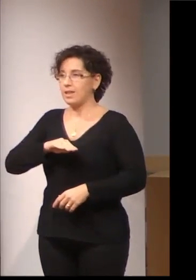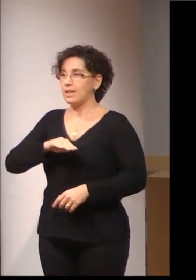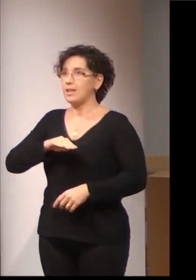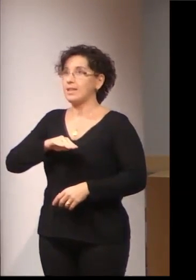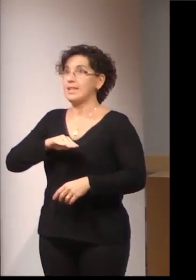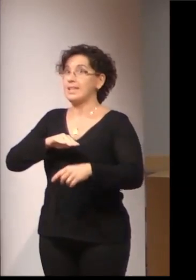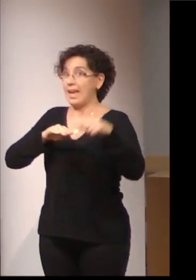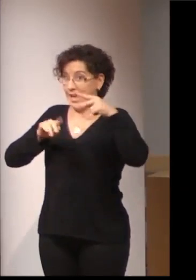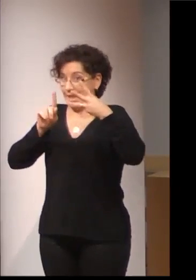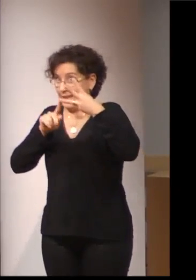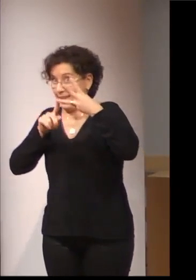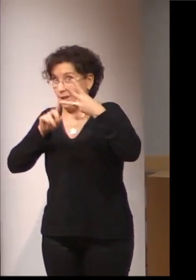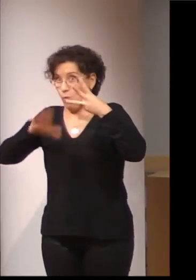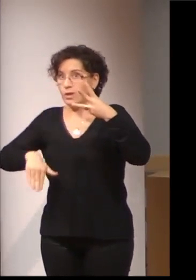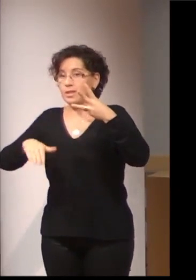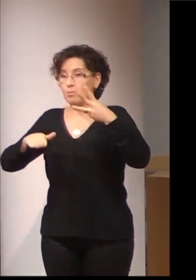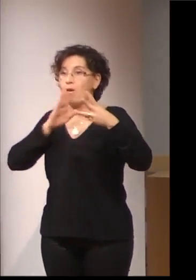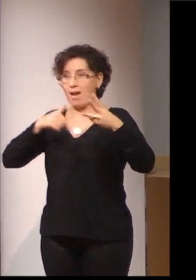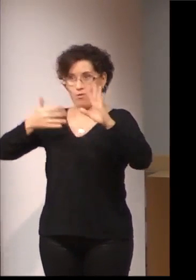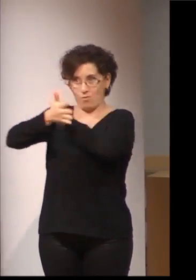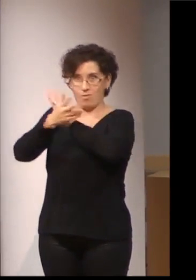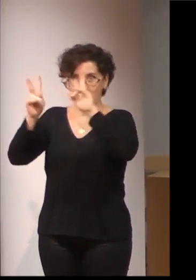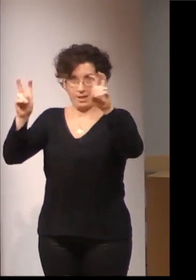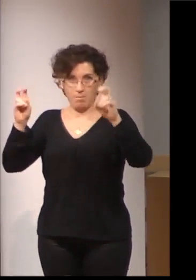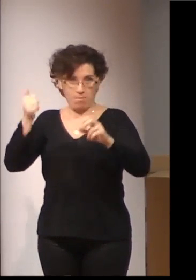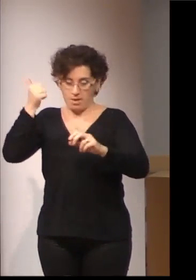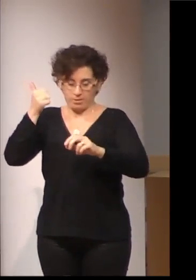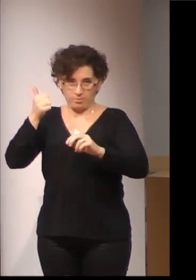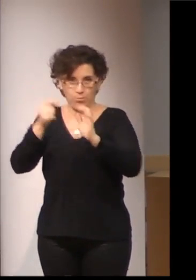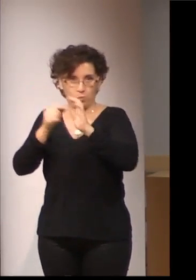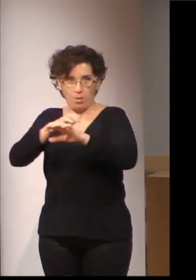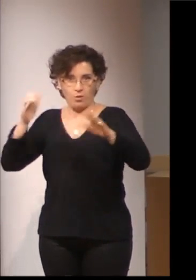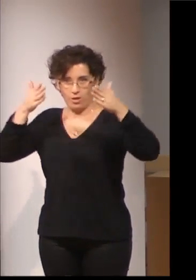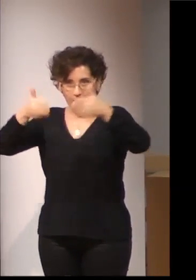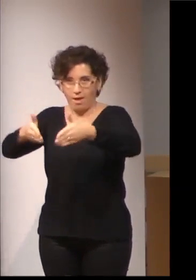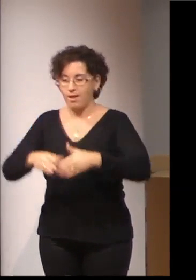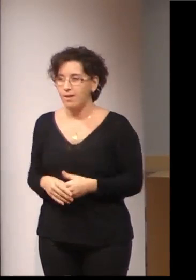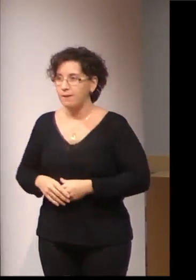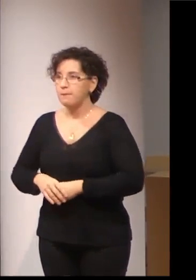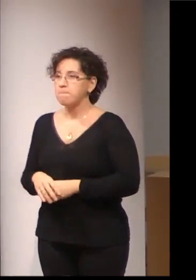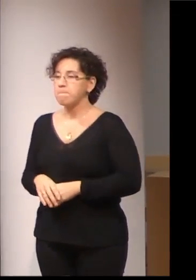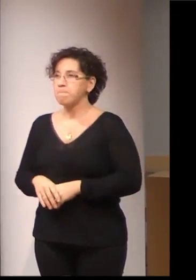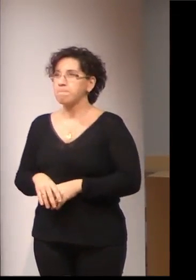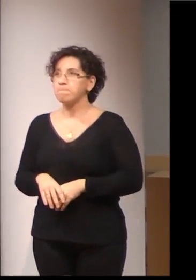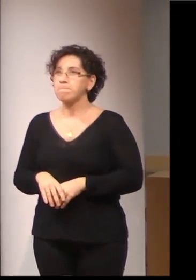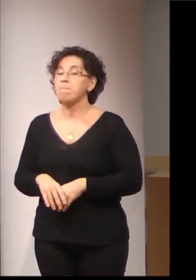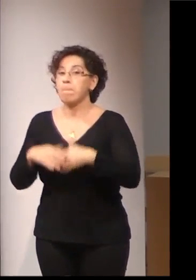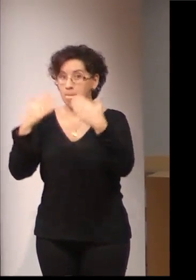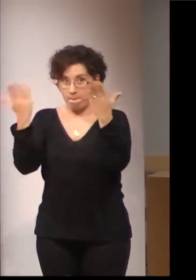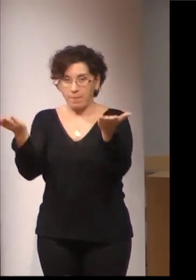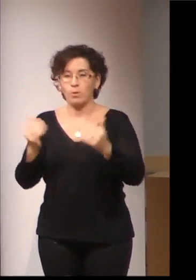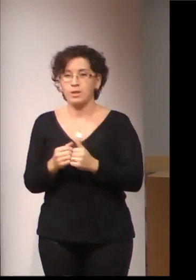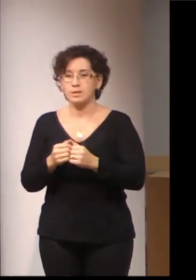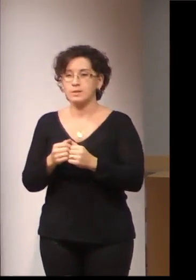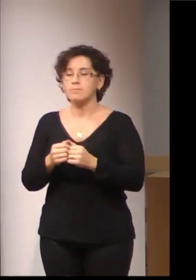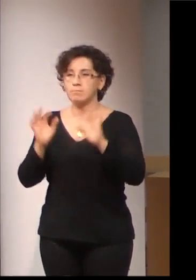centrará casi toda mi comunicación. Por eso decidimos trazar esa línea y hablar un poquito